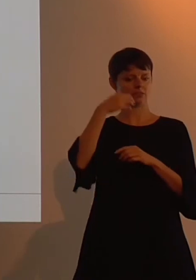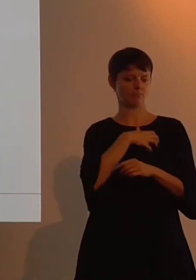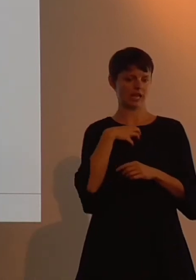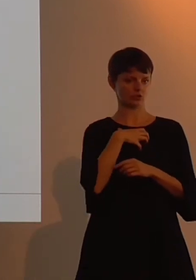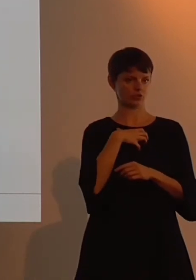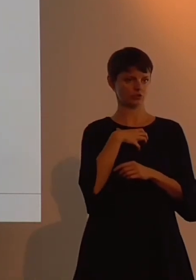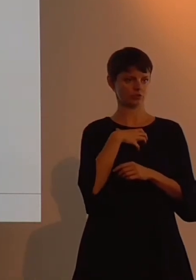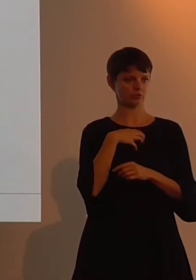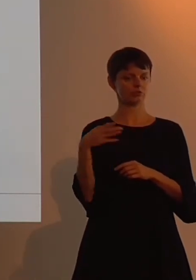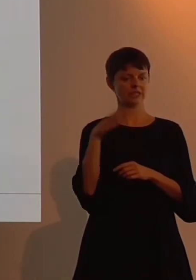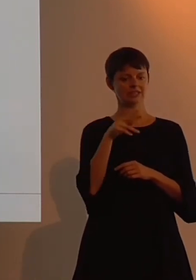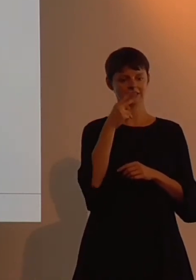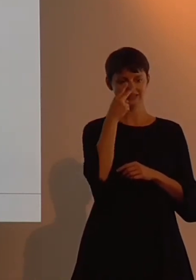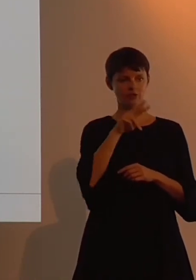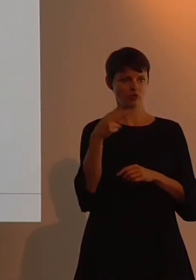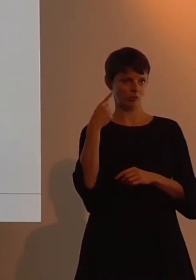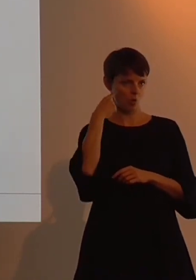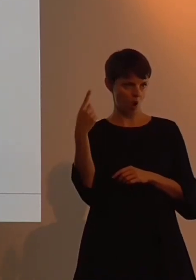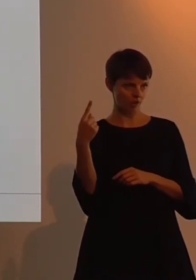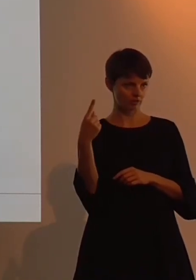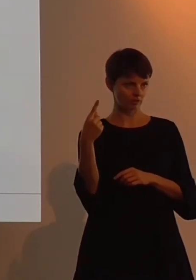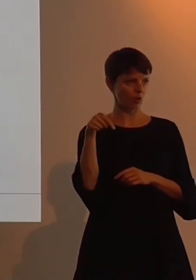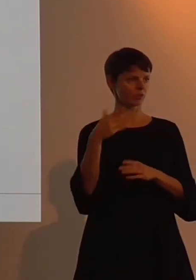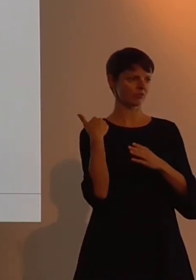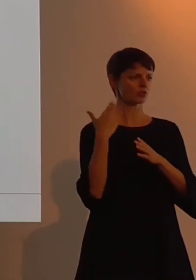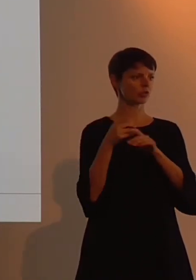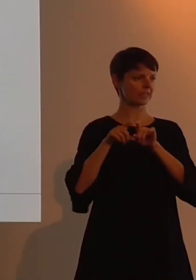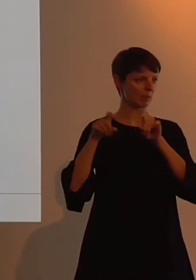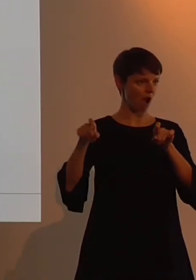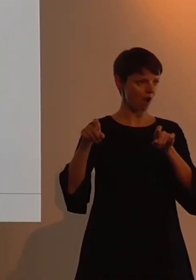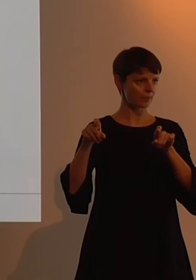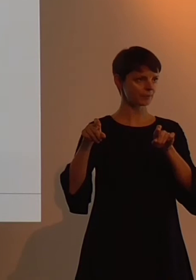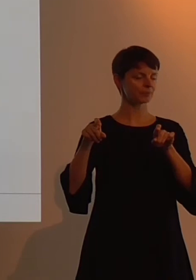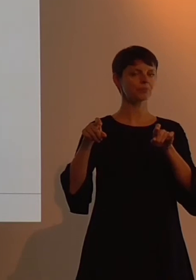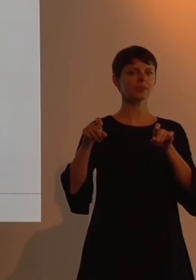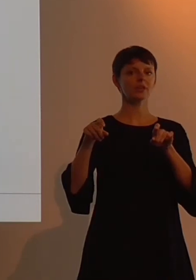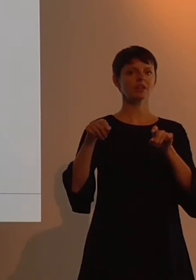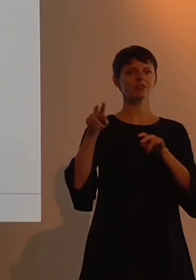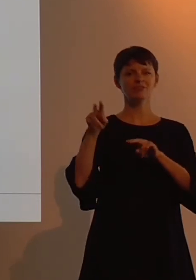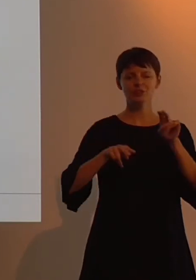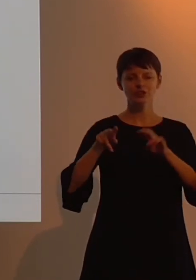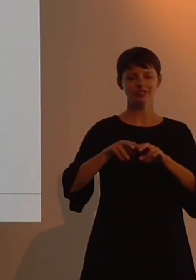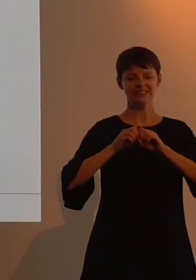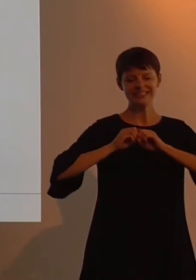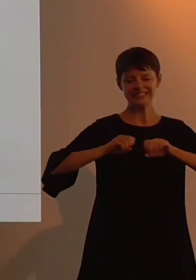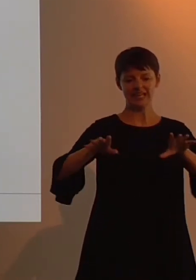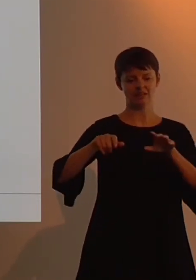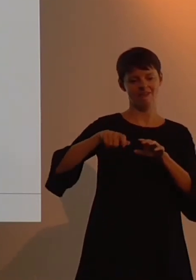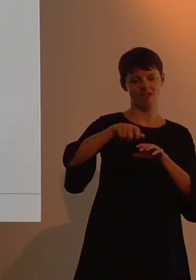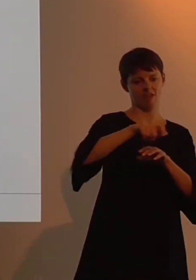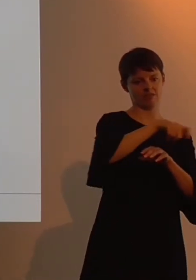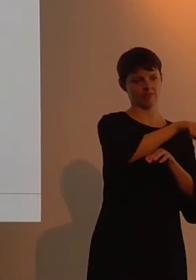Dann zunächst jetzt mal auf Sehen statt. Das sieht ähnlich aus, wenn man sich den Finanzbedarf anschaut. Verschiedene Wege, verschiedene Sendewege.